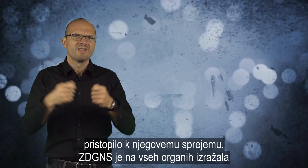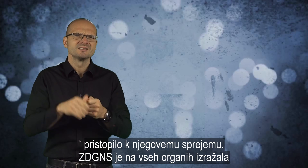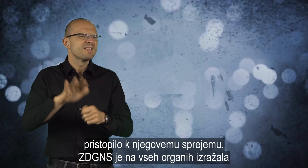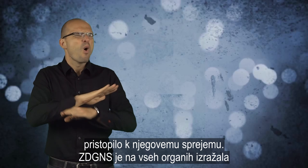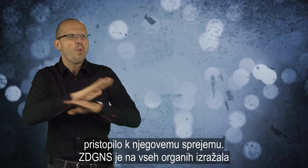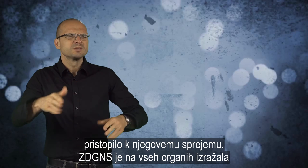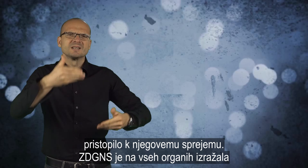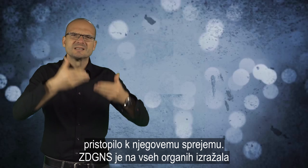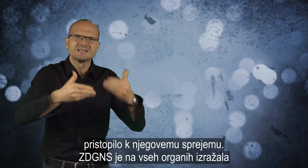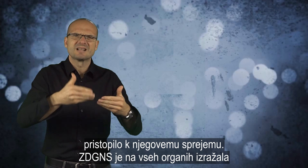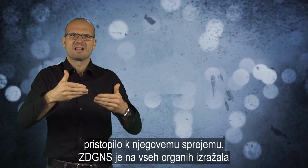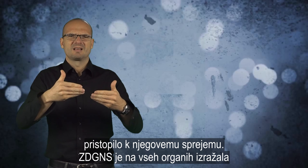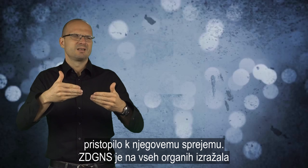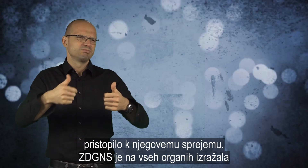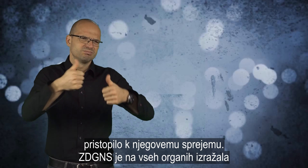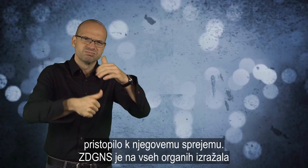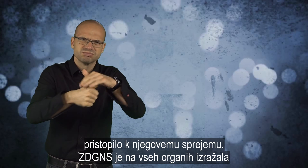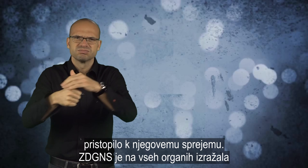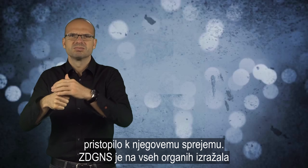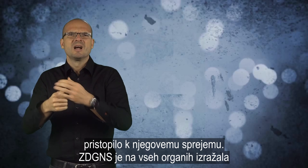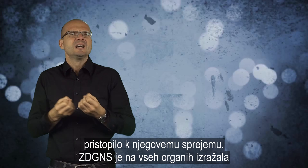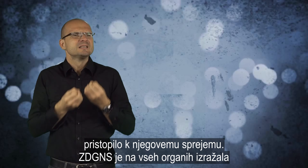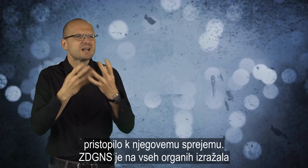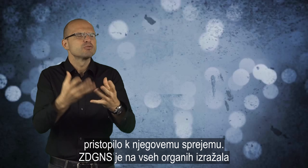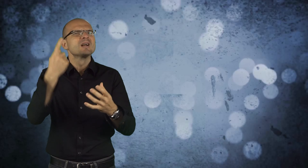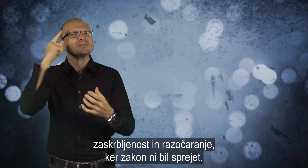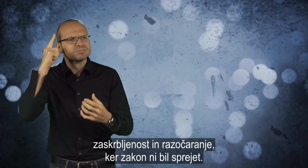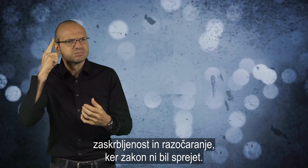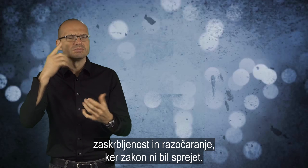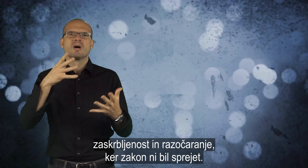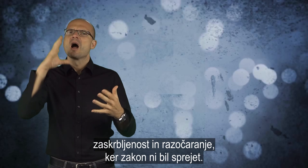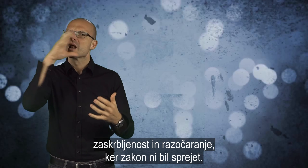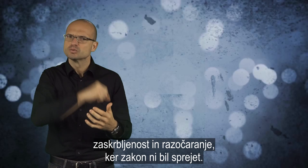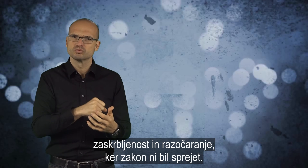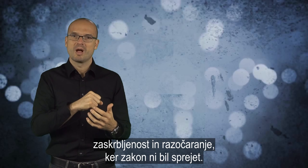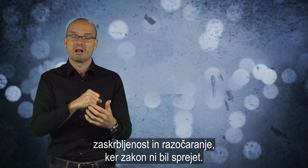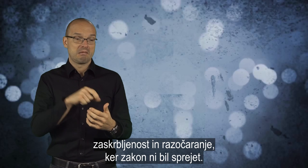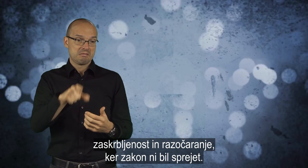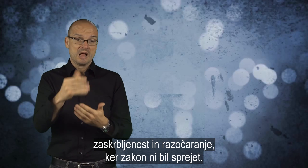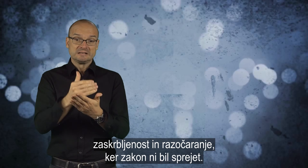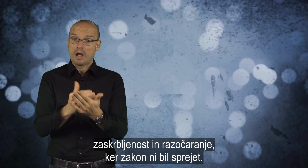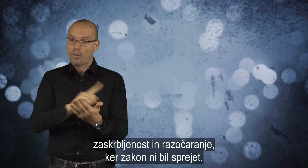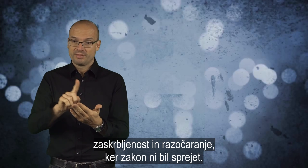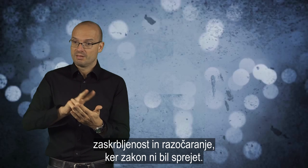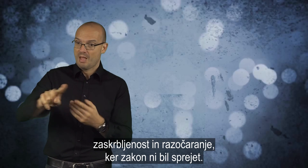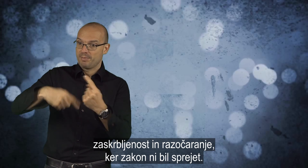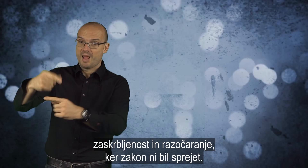Zveza je na vseh organih izražala zaskrbljenost in razočaranje, ker zakon ni bil sprejet.